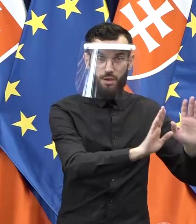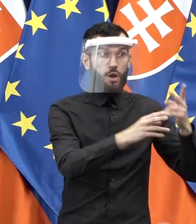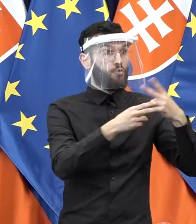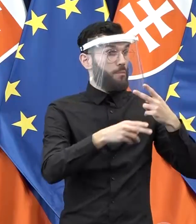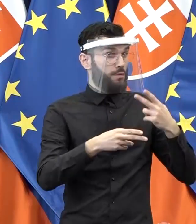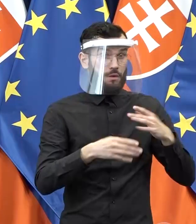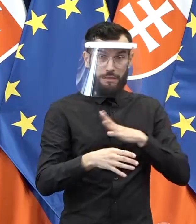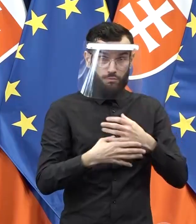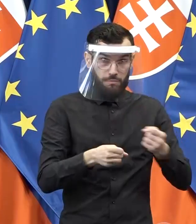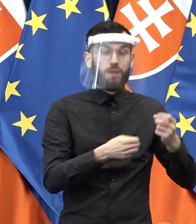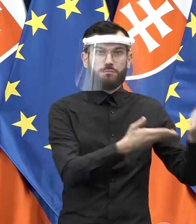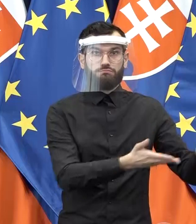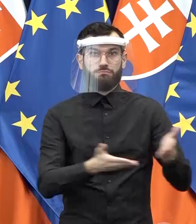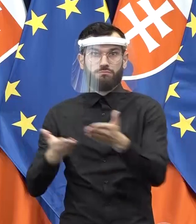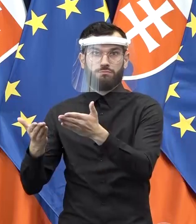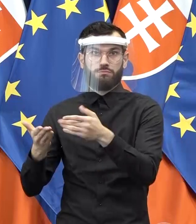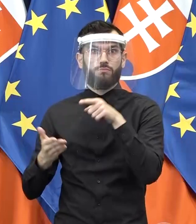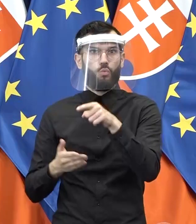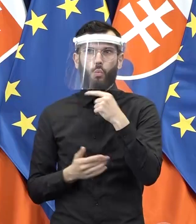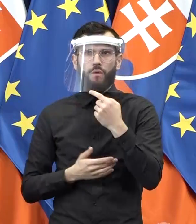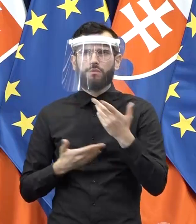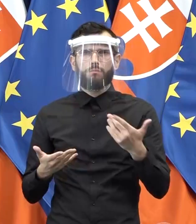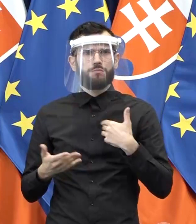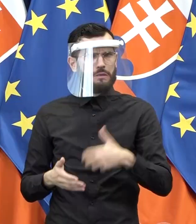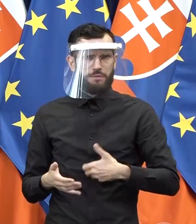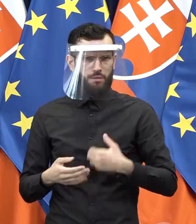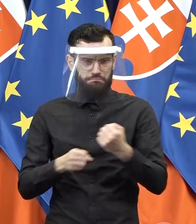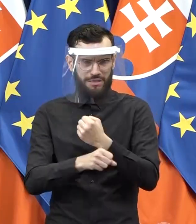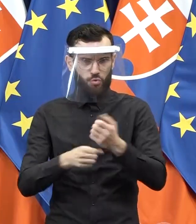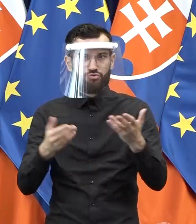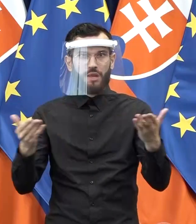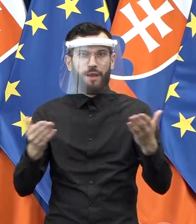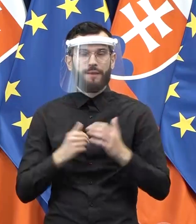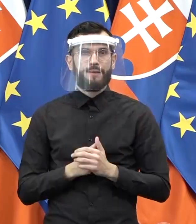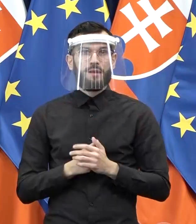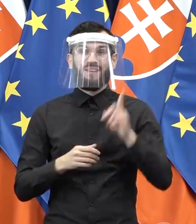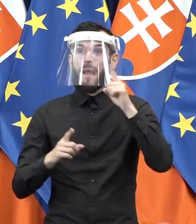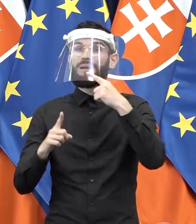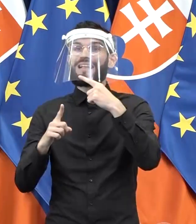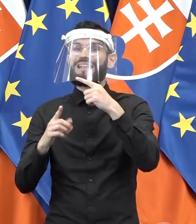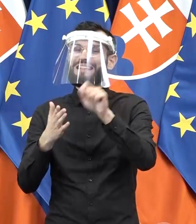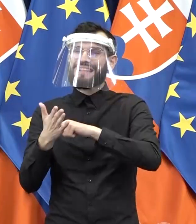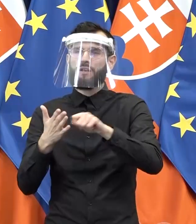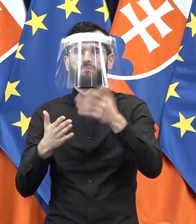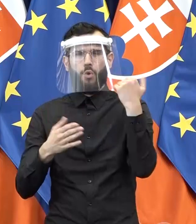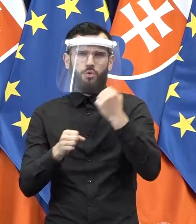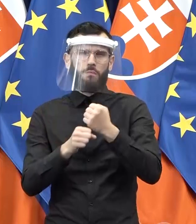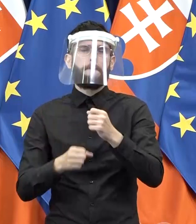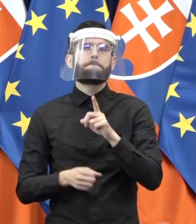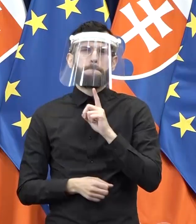nebudú rizikom pre ostatných. Takže zase z tohto pohľadu žiaden strach. Ale vzhľadom na to, že tých testov bolo robených veľmi málo,